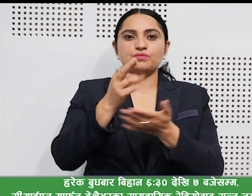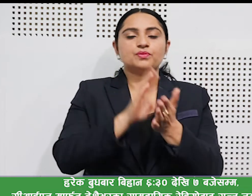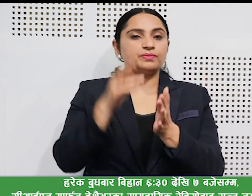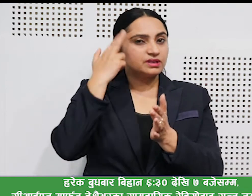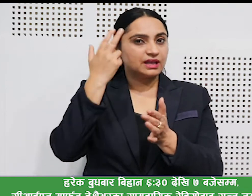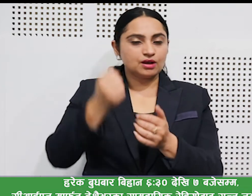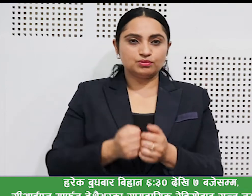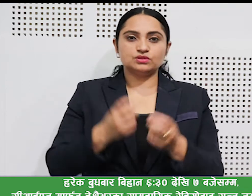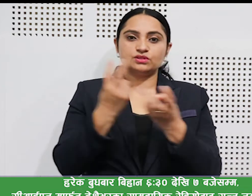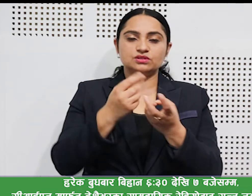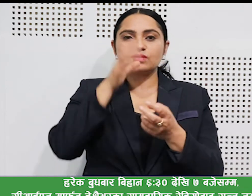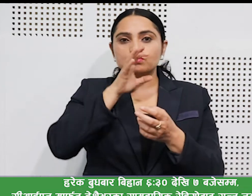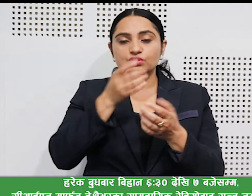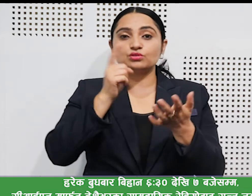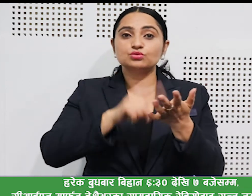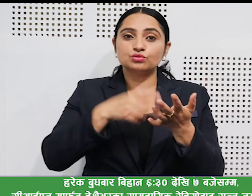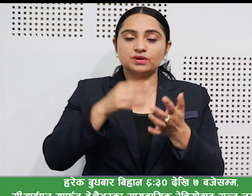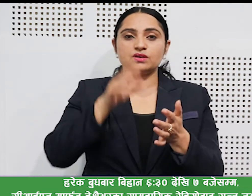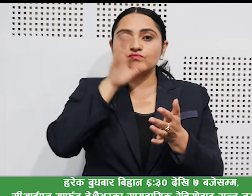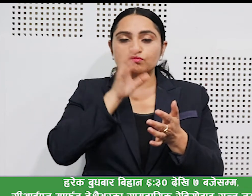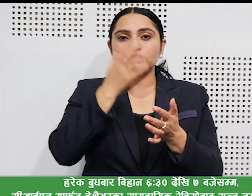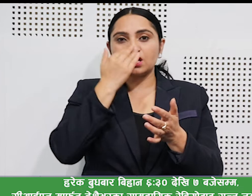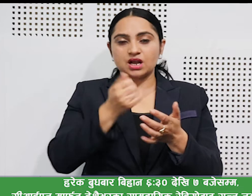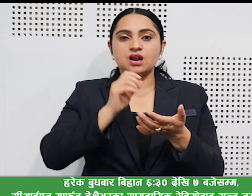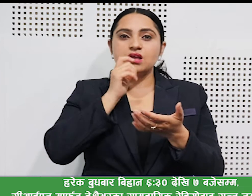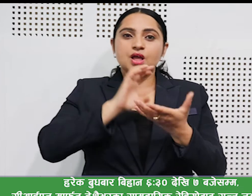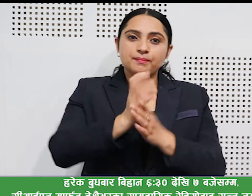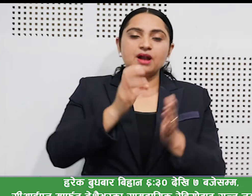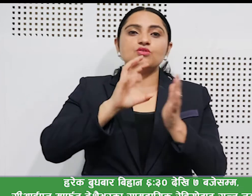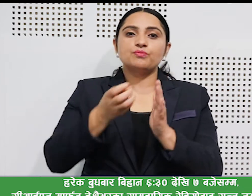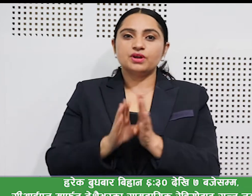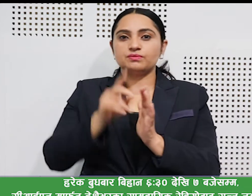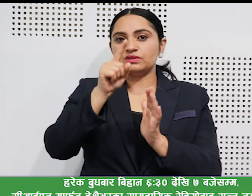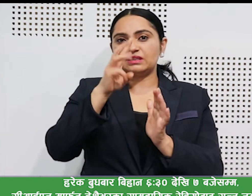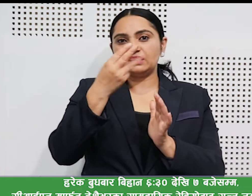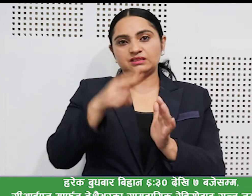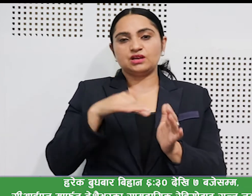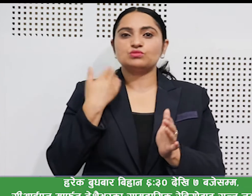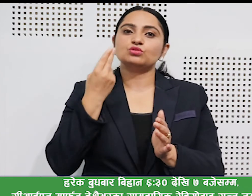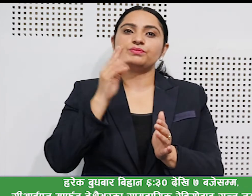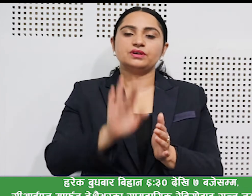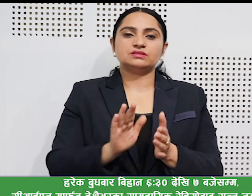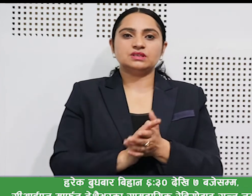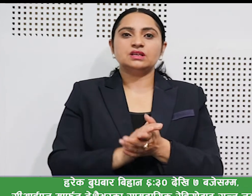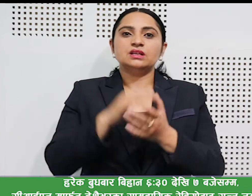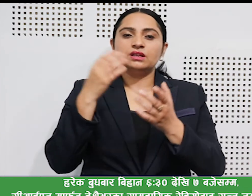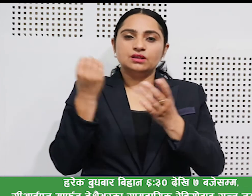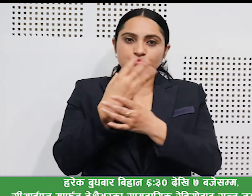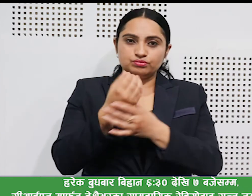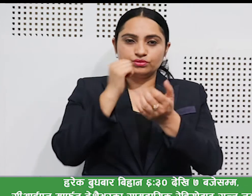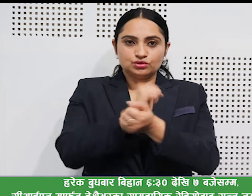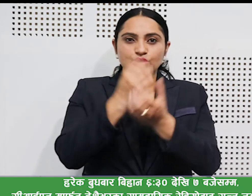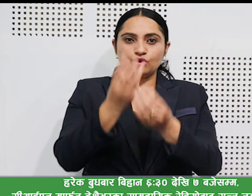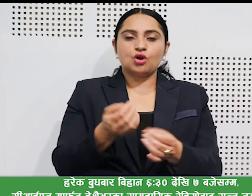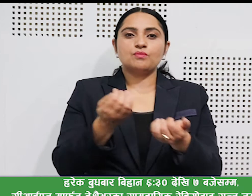यस्तै मनसुन सुरु भए यता अविरल वर्षाका कारण बाढी पहिरोमा परि 13 जनाको मृत्यु भएको छ। विपदको जोखिम